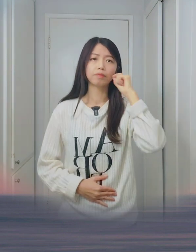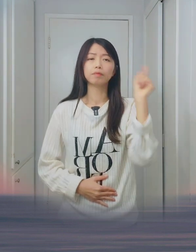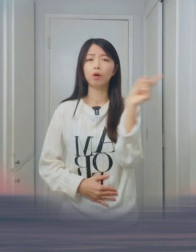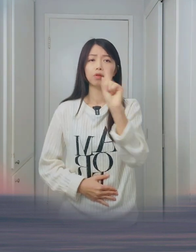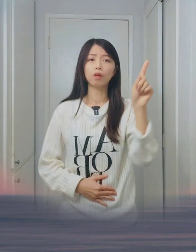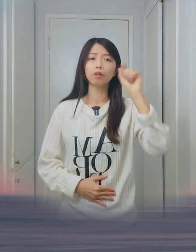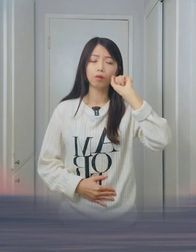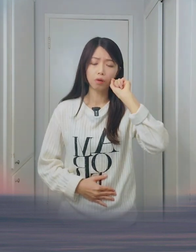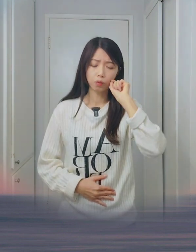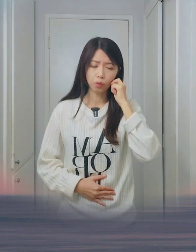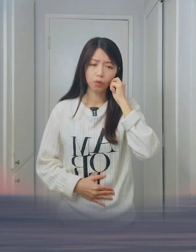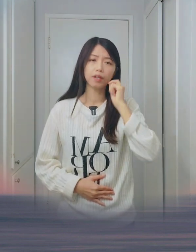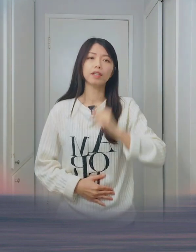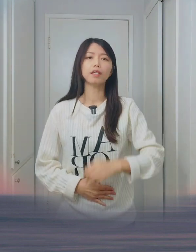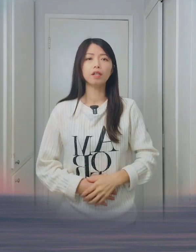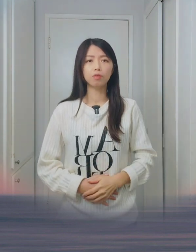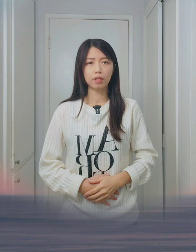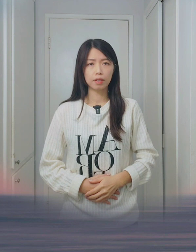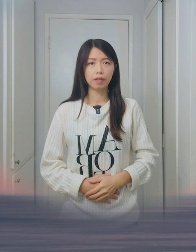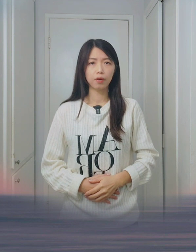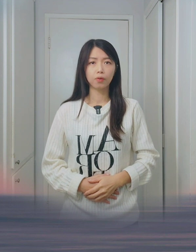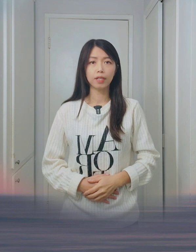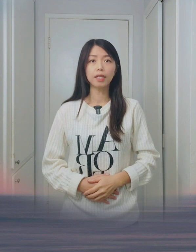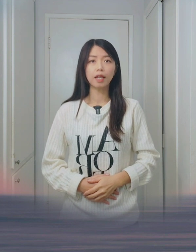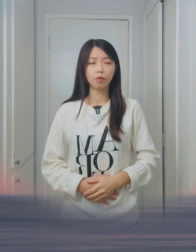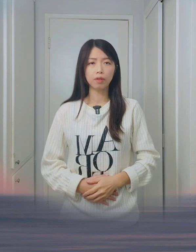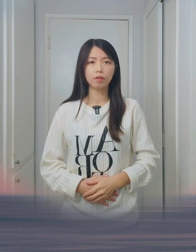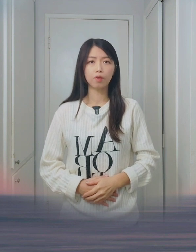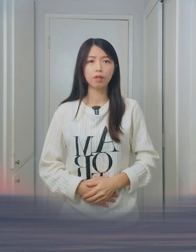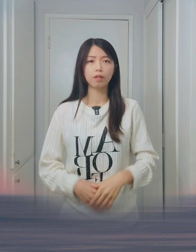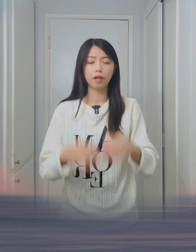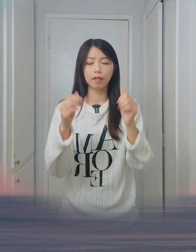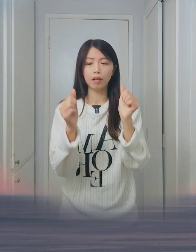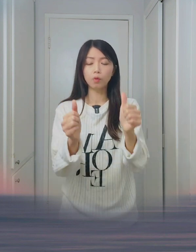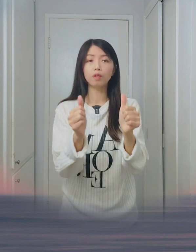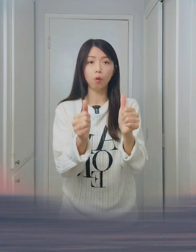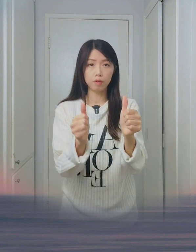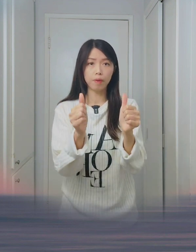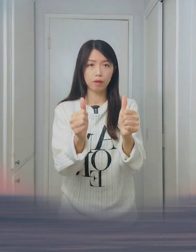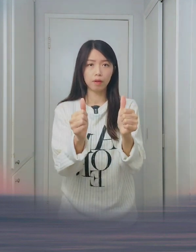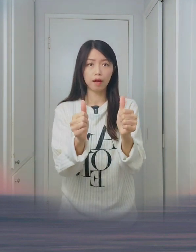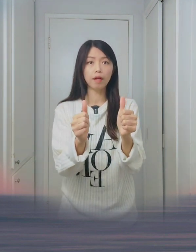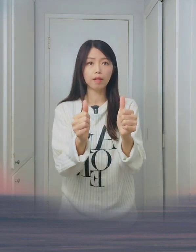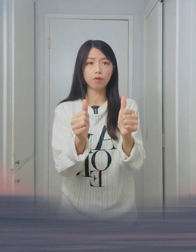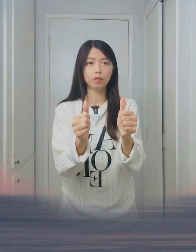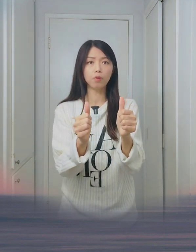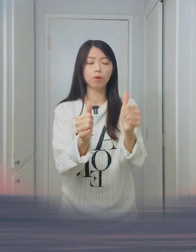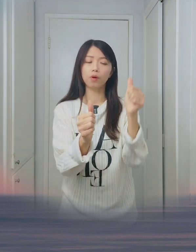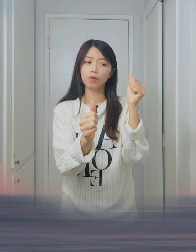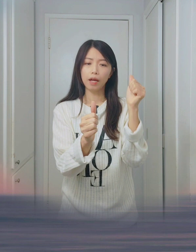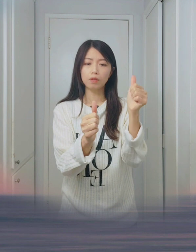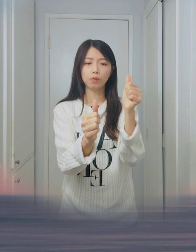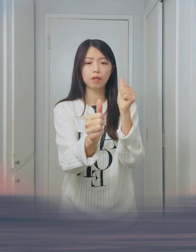어려움, 어떤 역경도 이길 수 있잖아요. 이기다라고 하는 뜻의 수어는 양손을 엄지만 이렇게